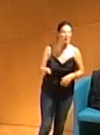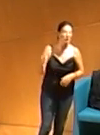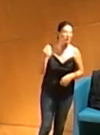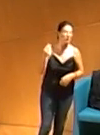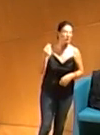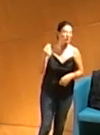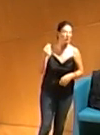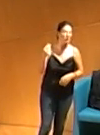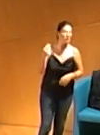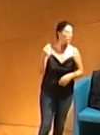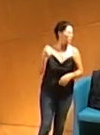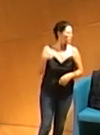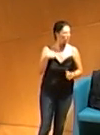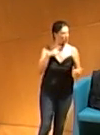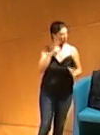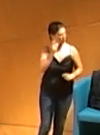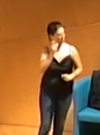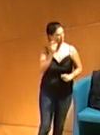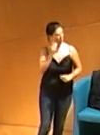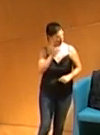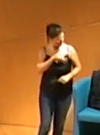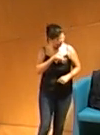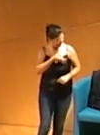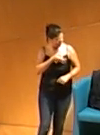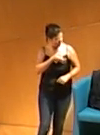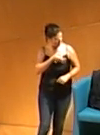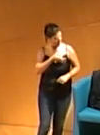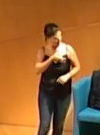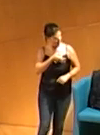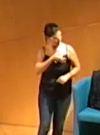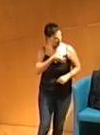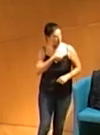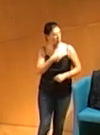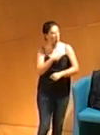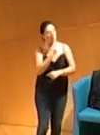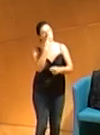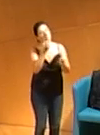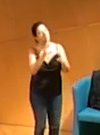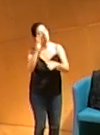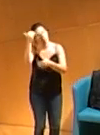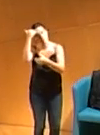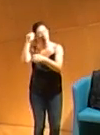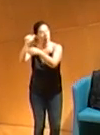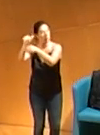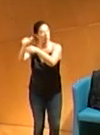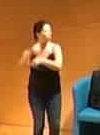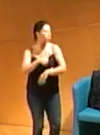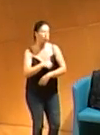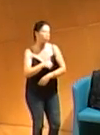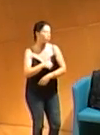Et le médecin a changé de tête. Et il a pensé cette mère-là, elle est dans le